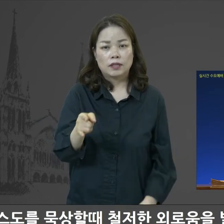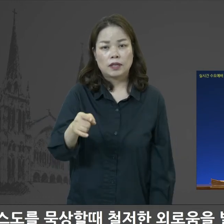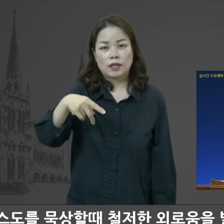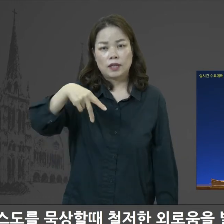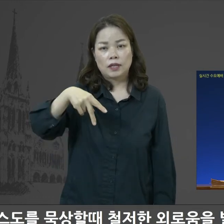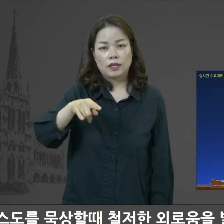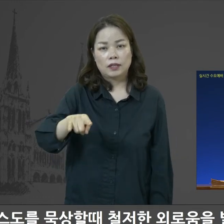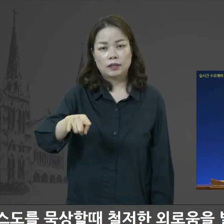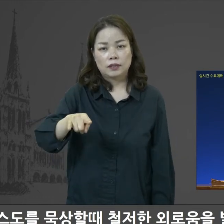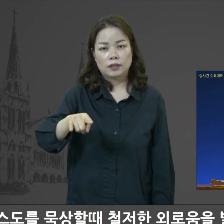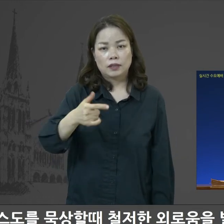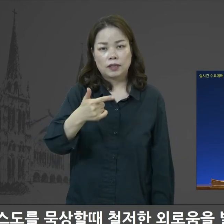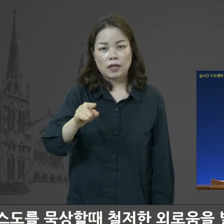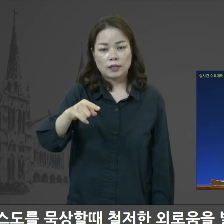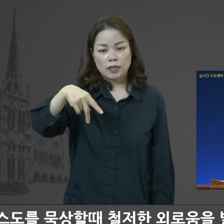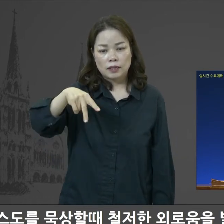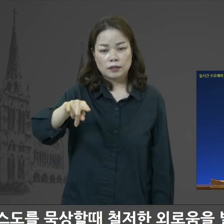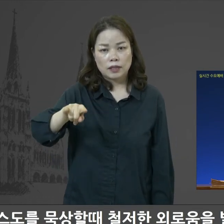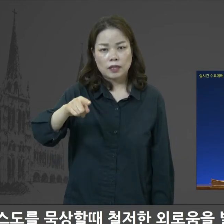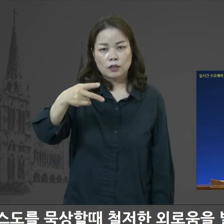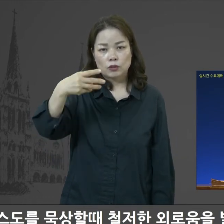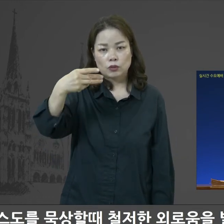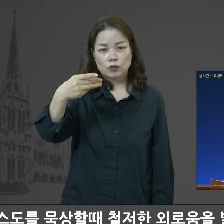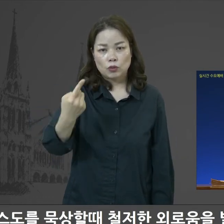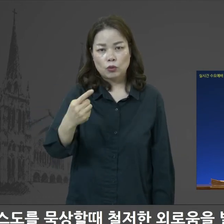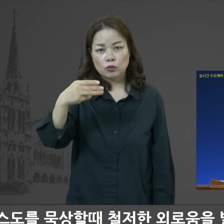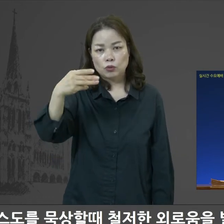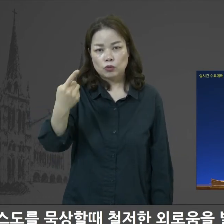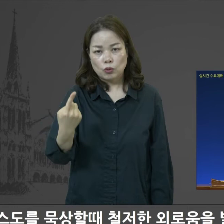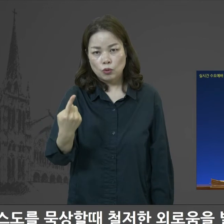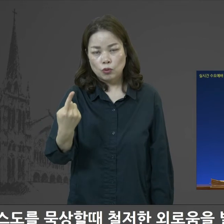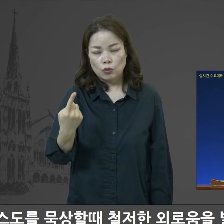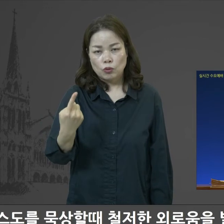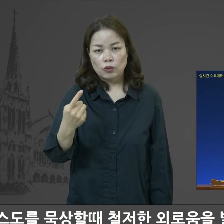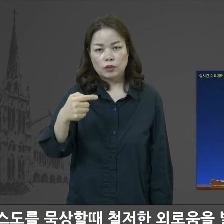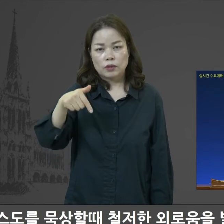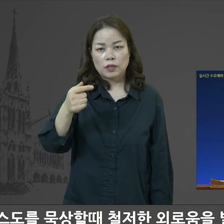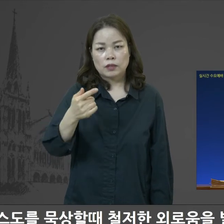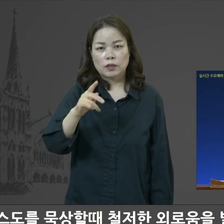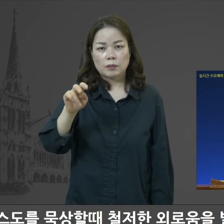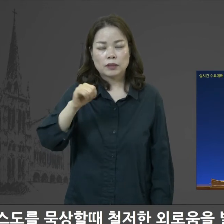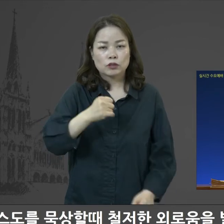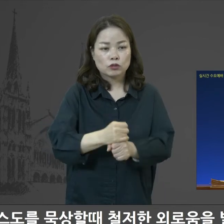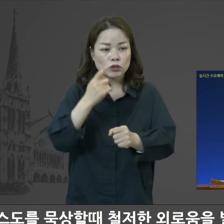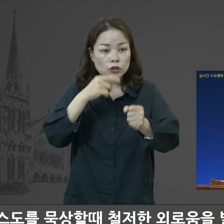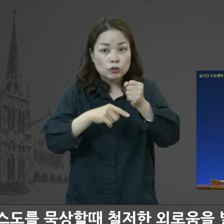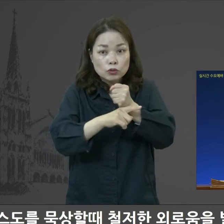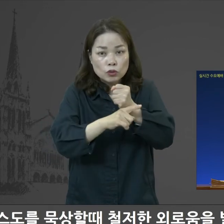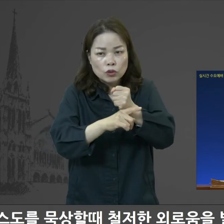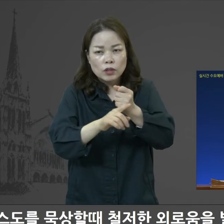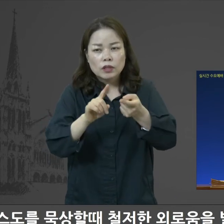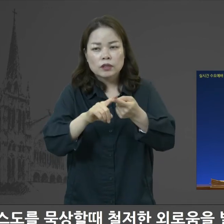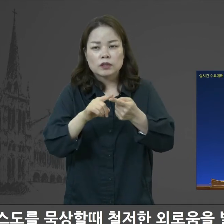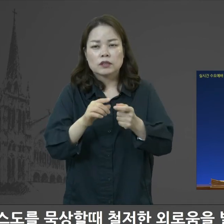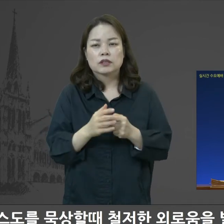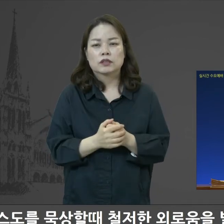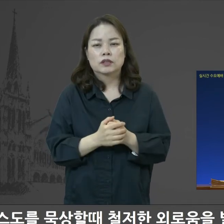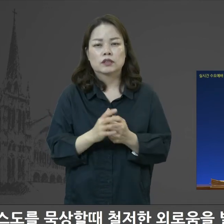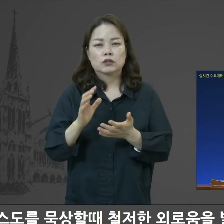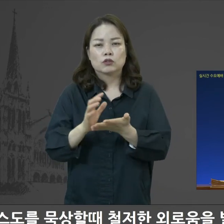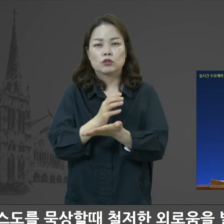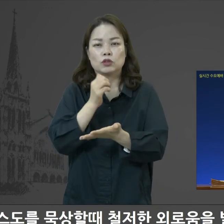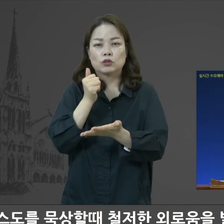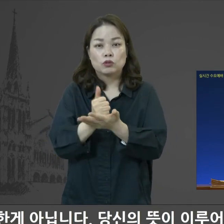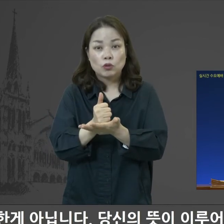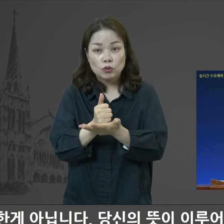텔레마수, 당신의 뜻이 이루어지기를 원하나이다. 순종으로 구현된 예수님의 이 기도가, 그